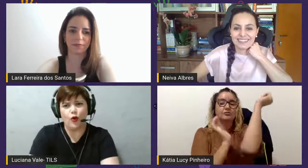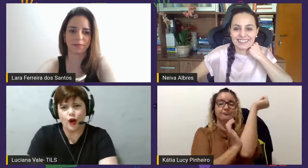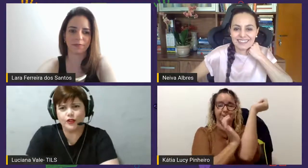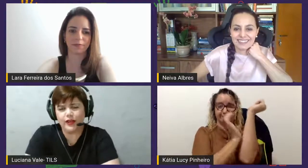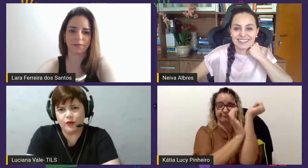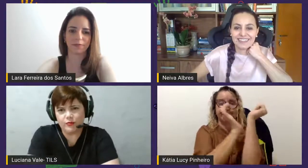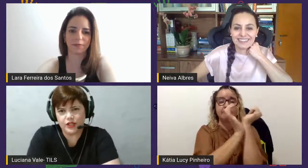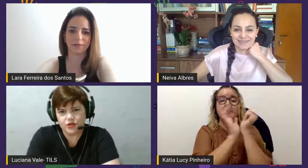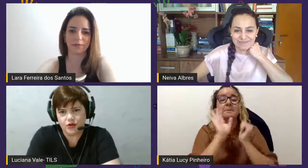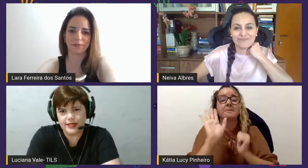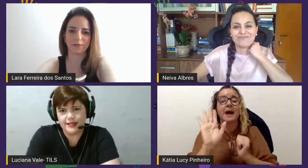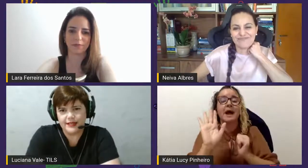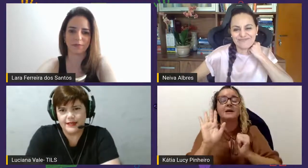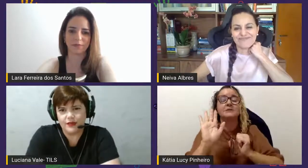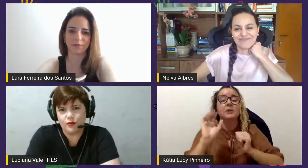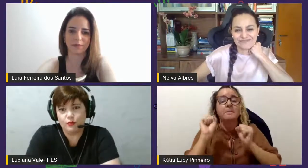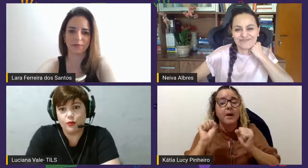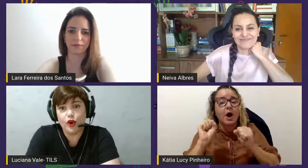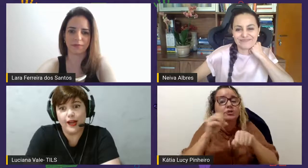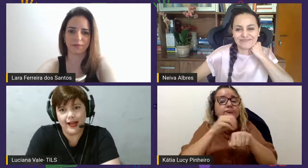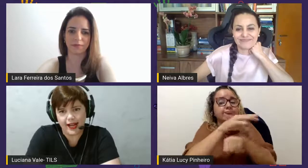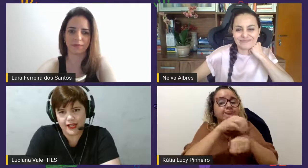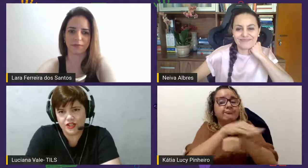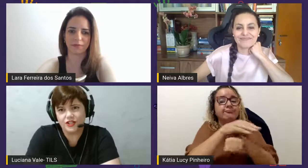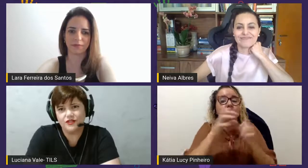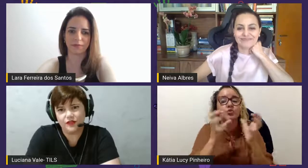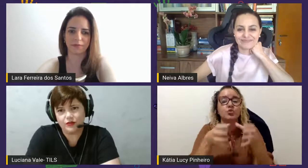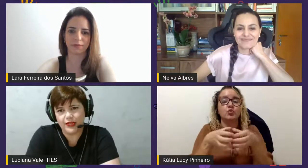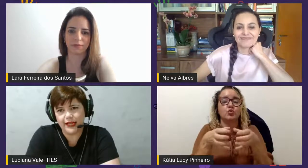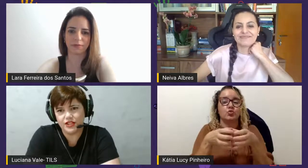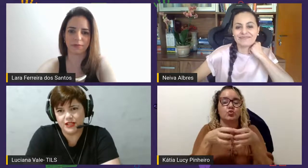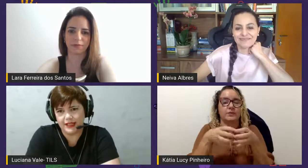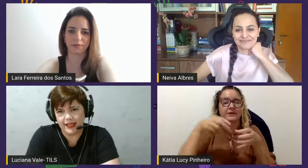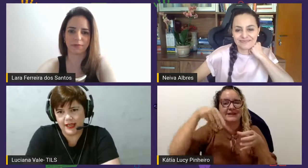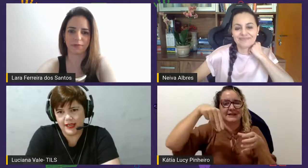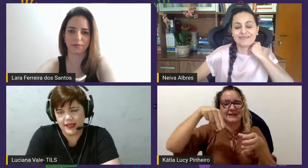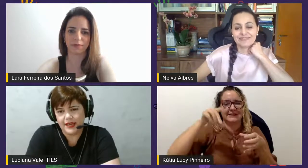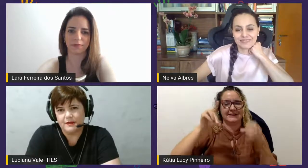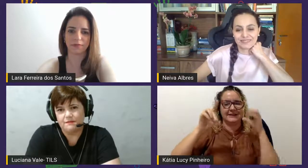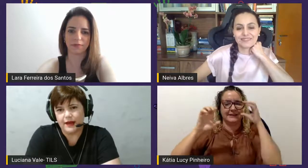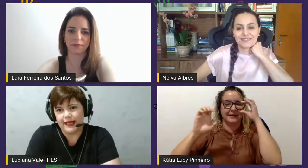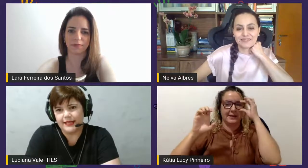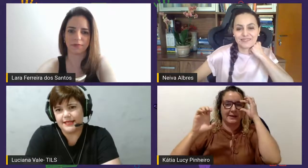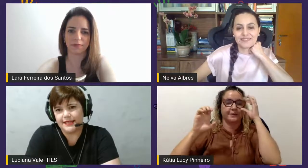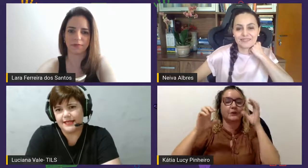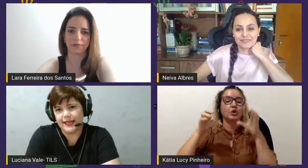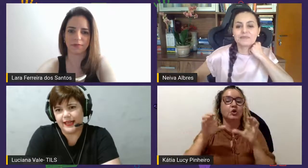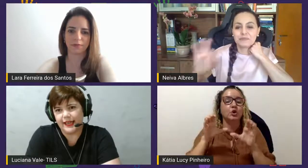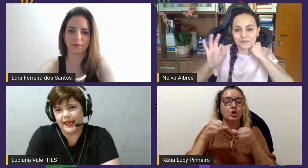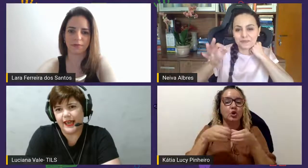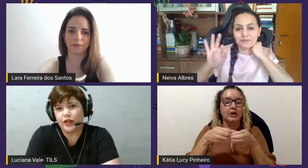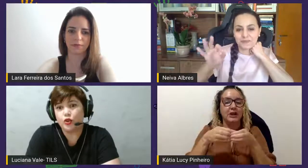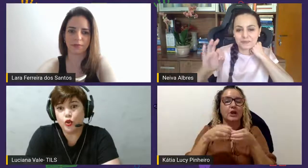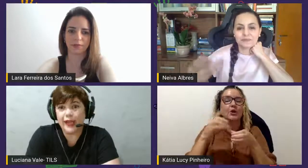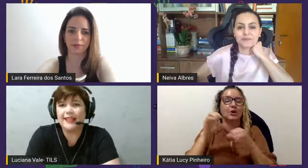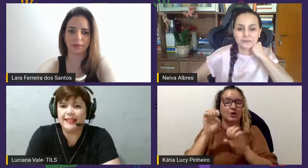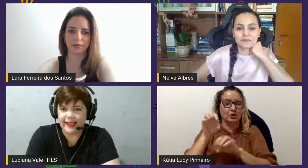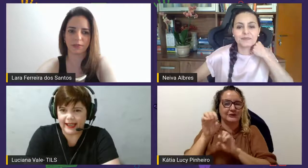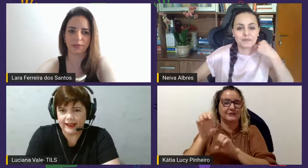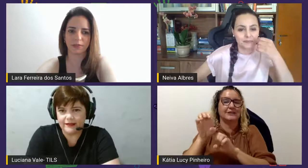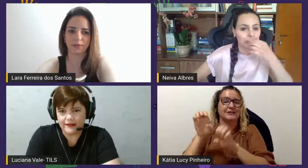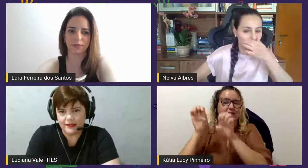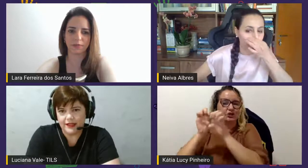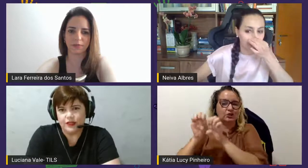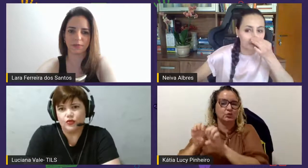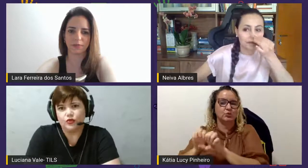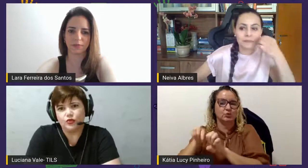Eu concordo realmente com essa questão burocrática, dificuldade que tem, mas do